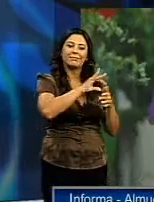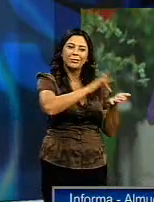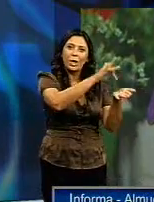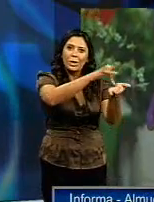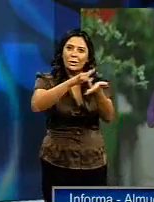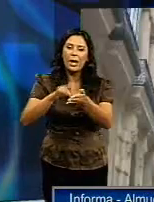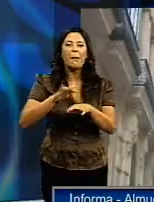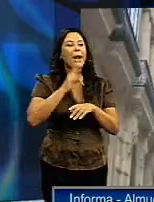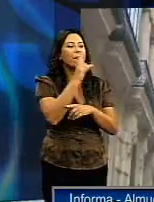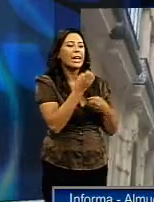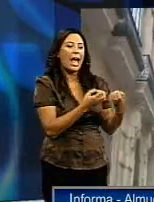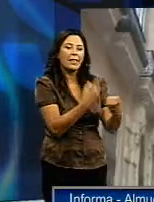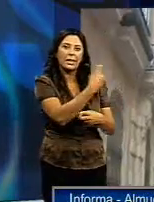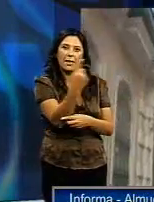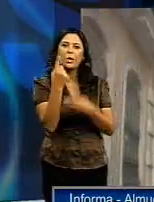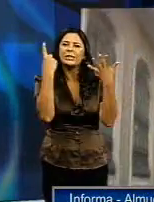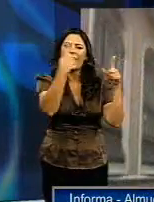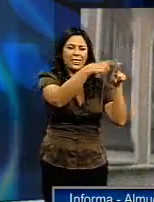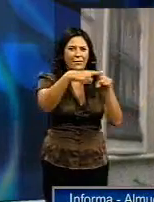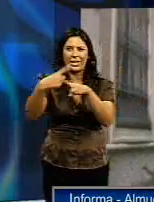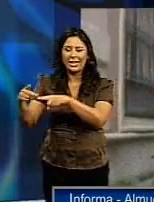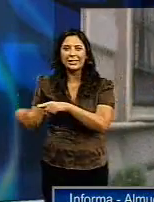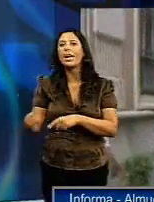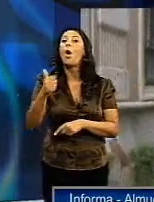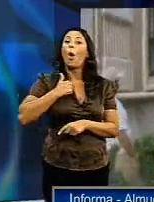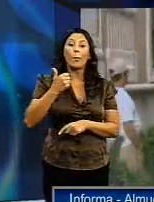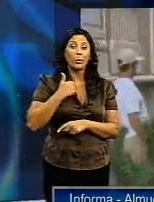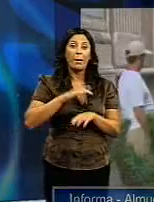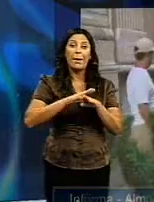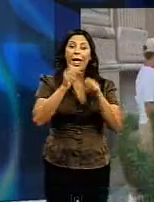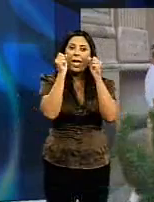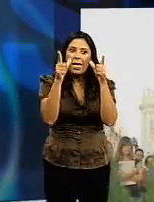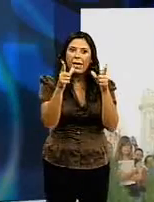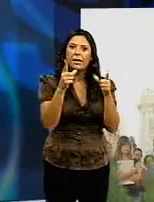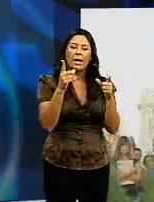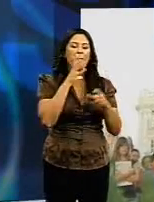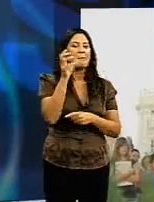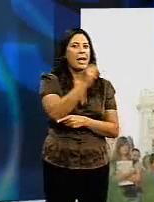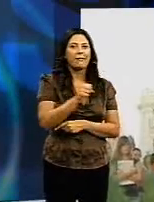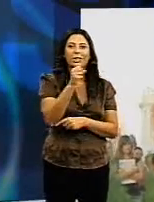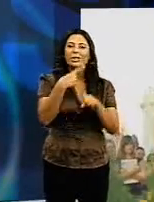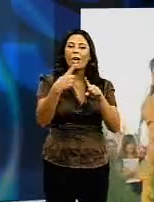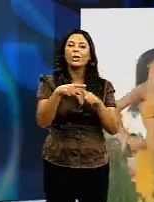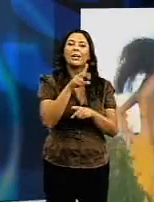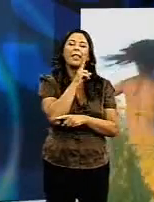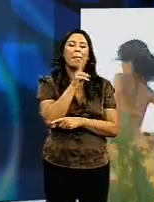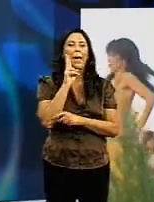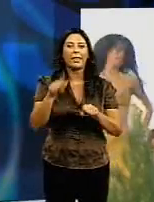cada jardín. 6 escenarios diferentes y una oportunidad de descubrir las maravillas que esconde la madre